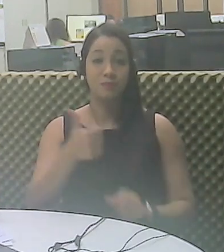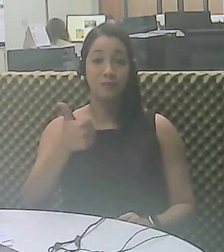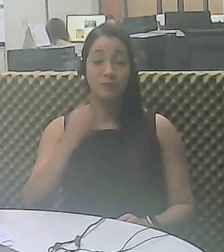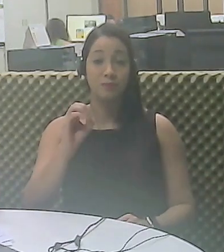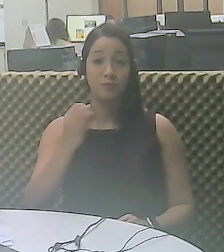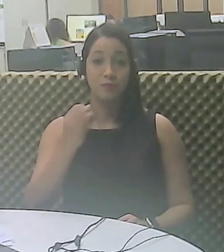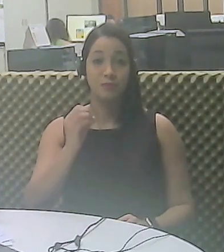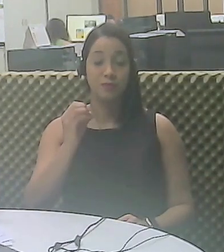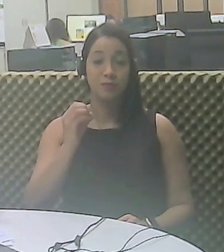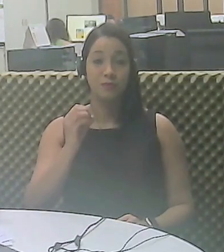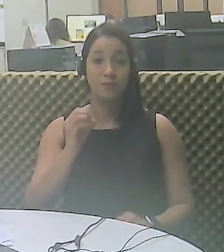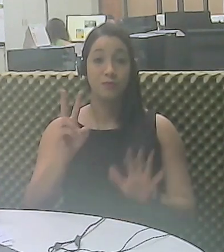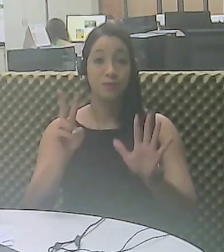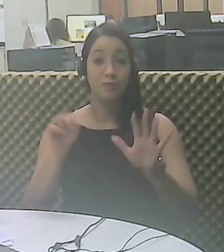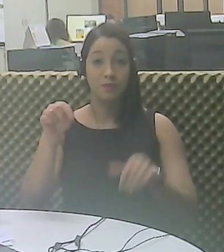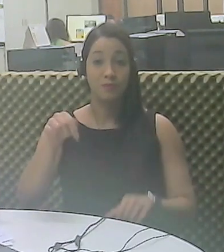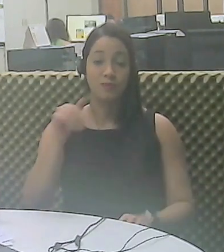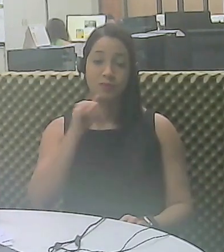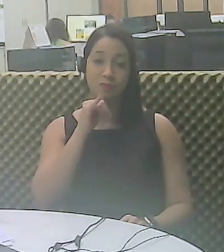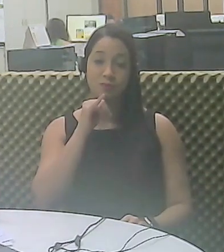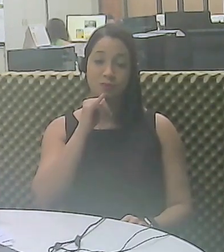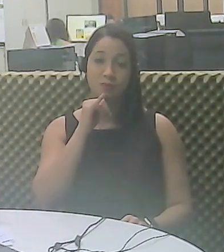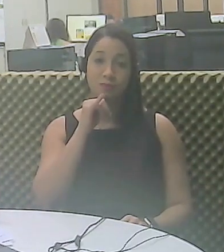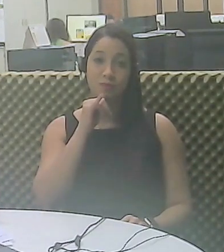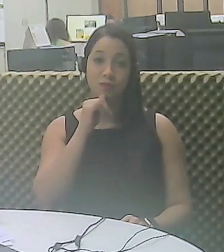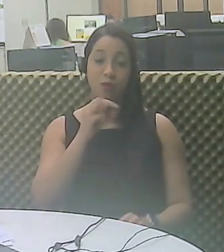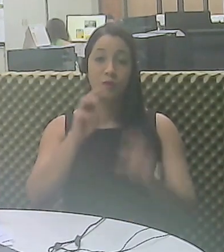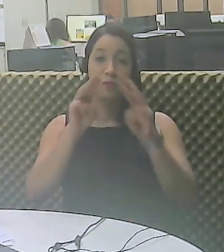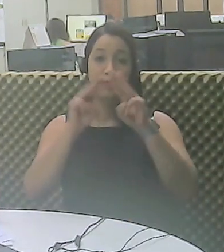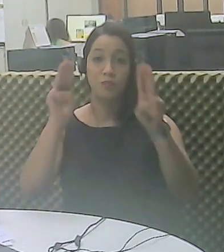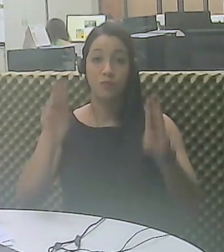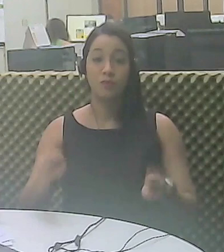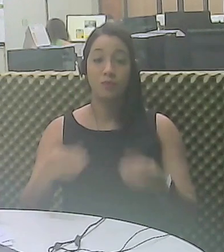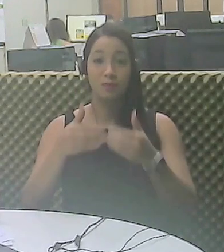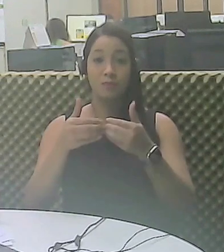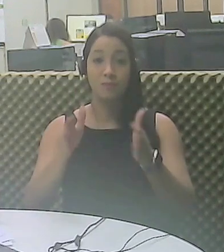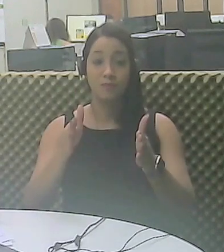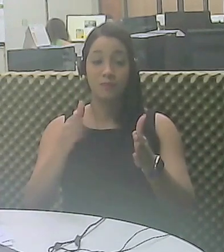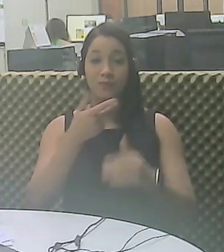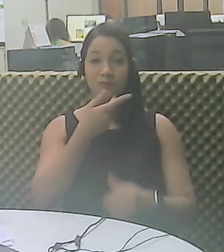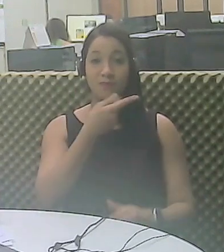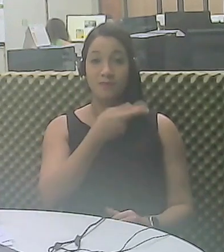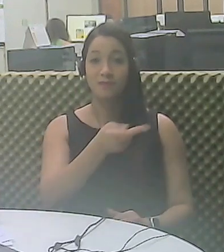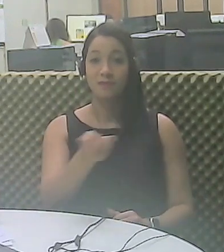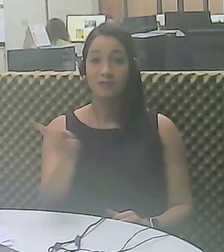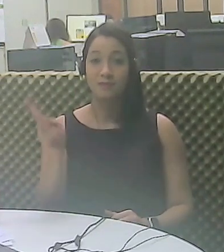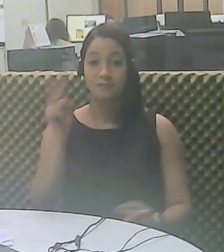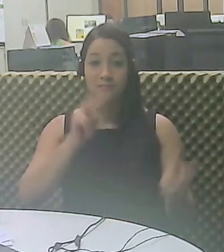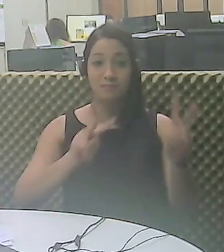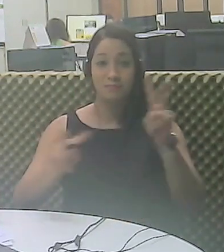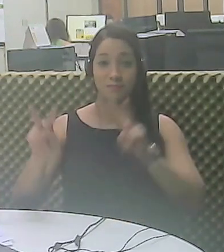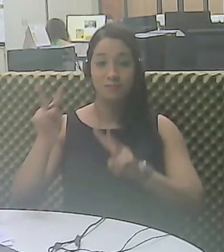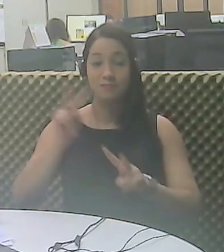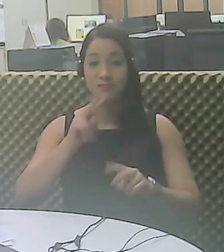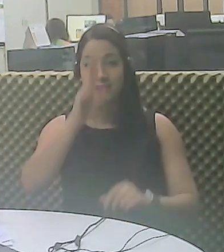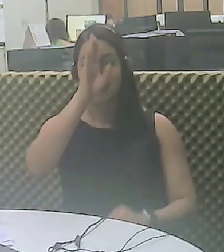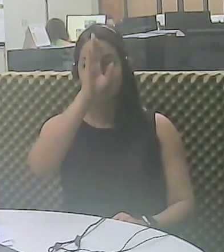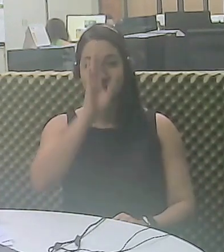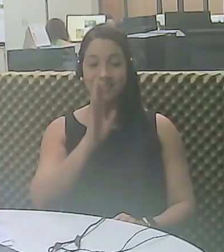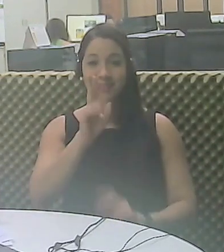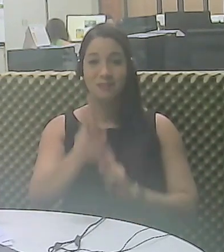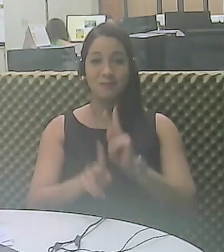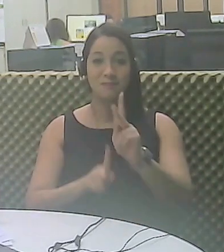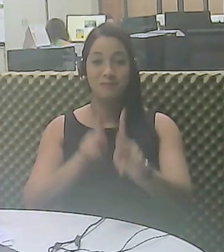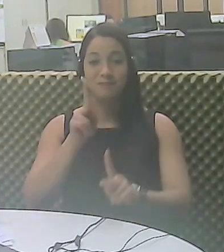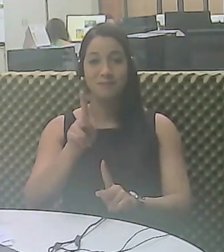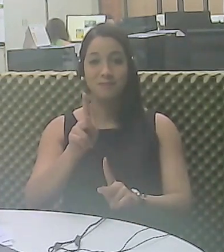outubro. Neste final de semana, por exemplo, os museus da cidade estarão abertos para visitações monitoradas de forma gratuita à